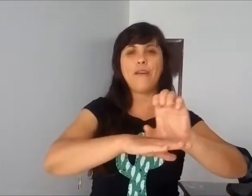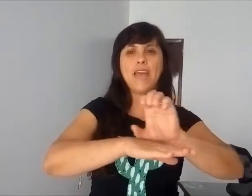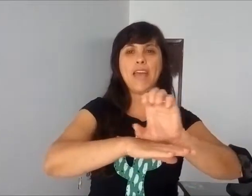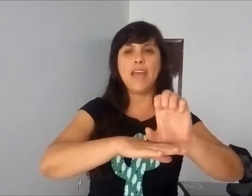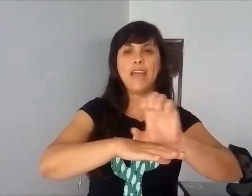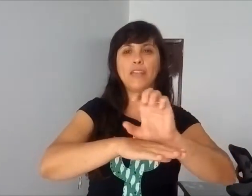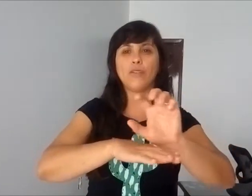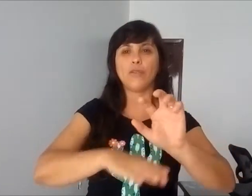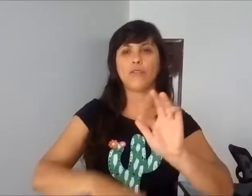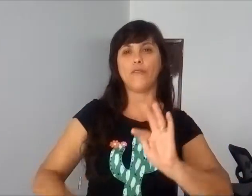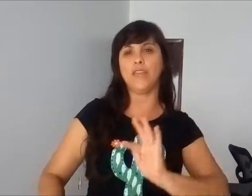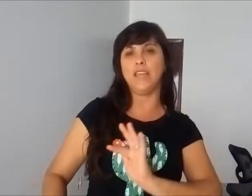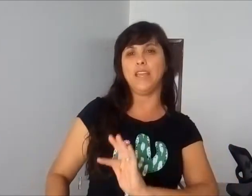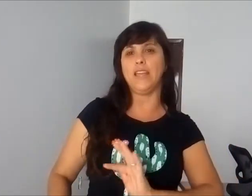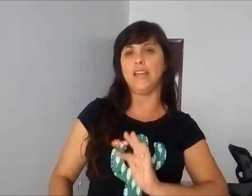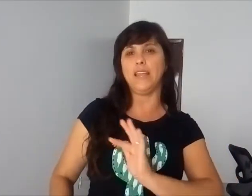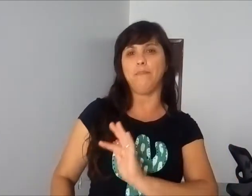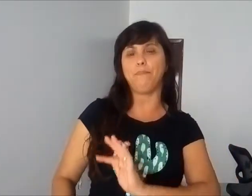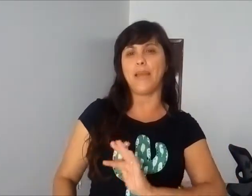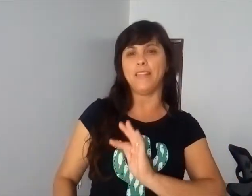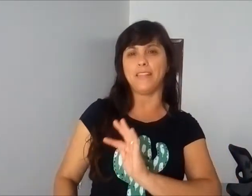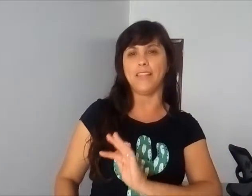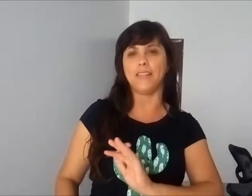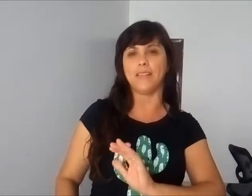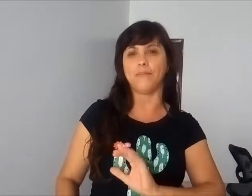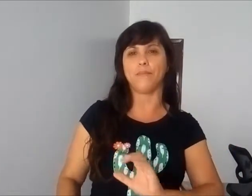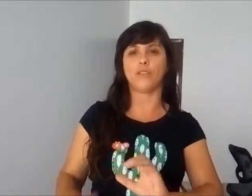espécie os filipe tem fim